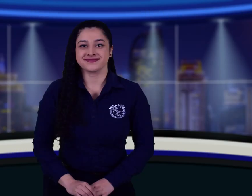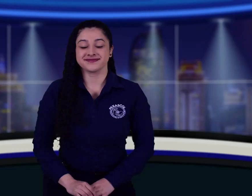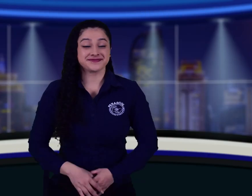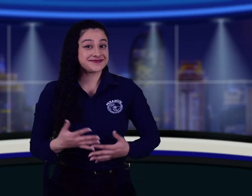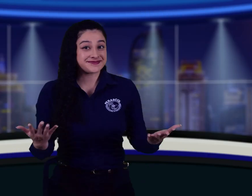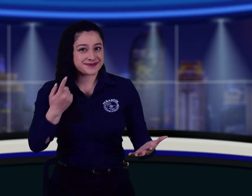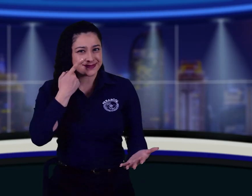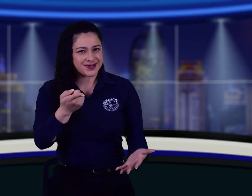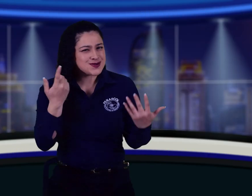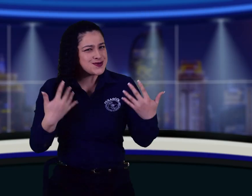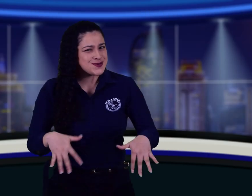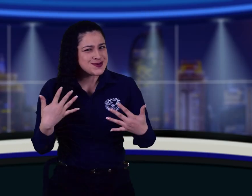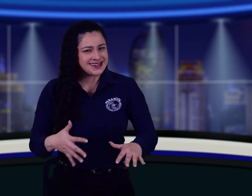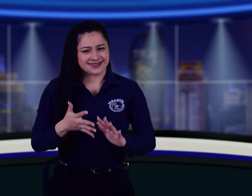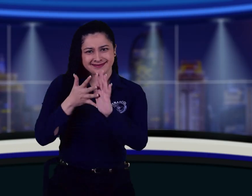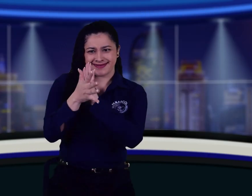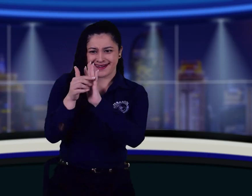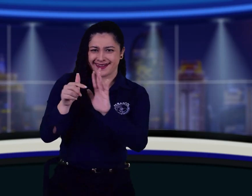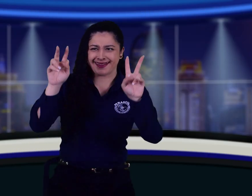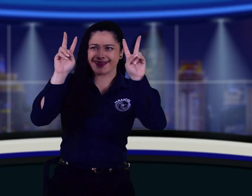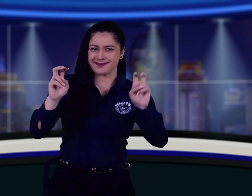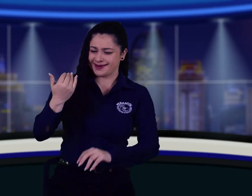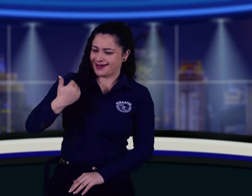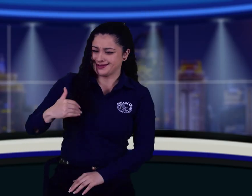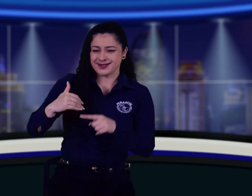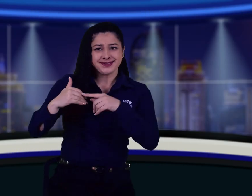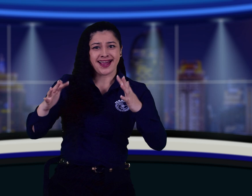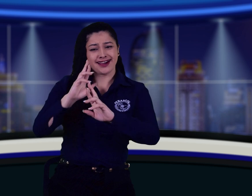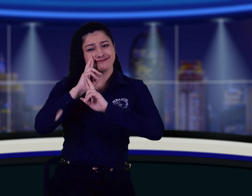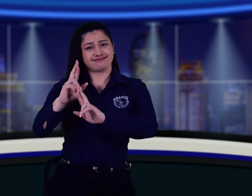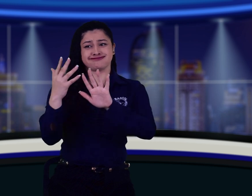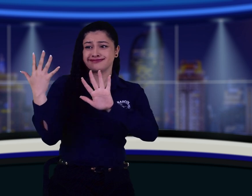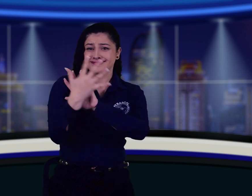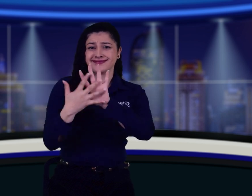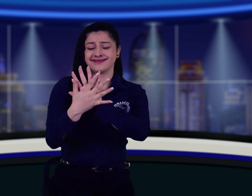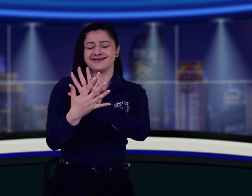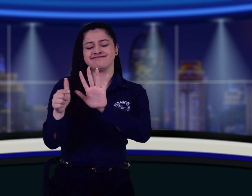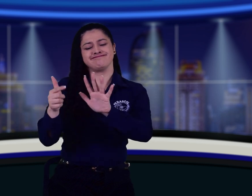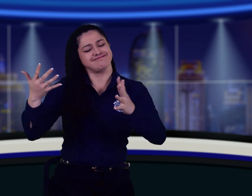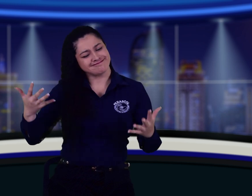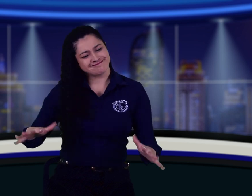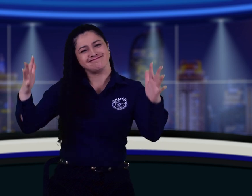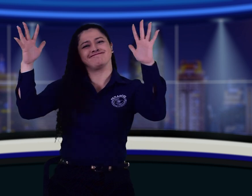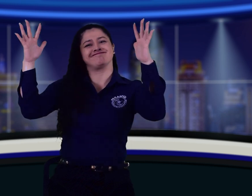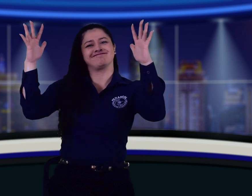Wow bueno estará la información de la aprobación de la ley de reconocimiento de la lengua de señas Argentina